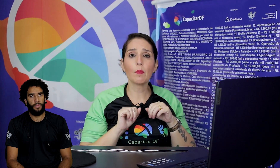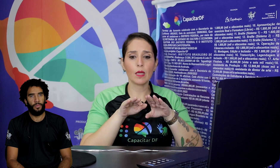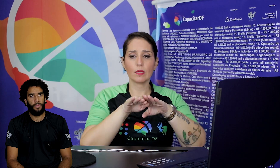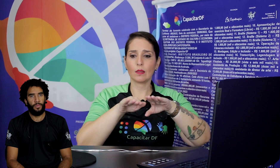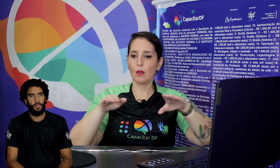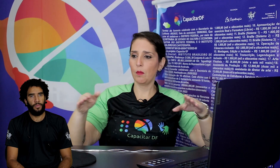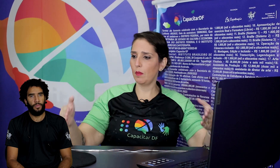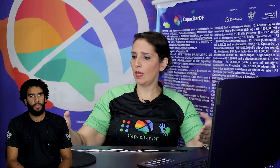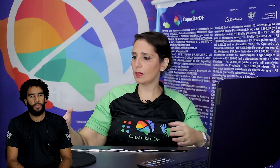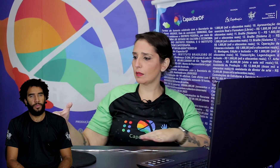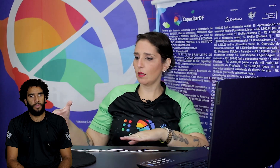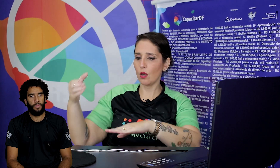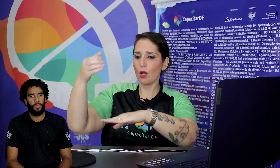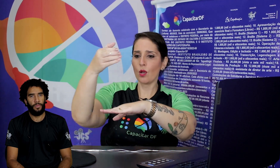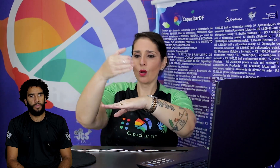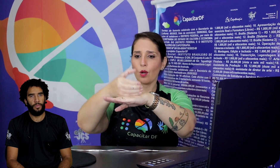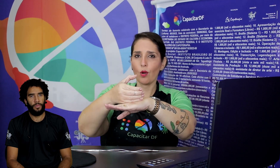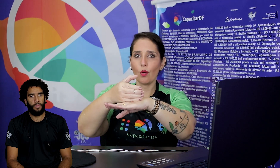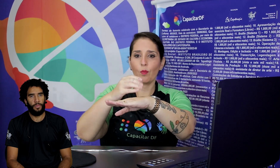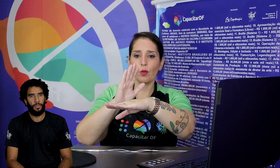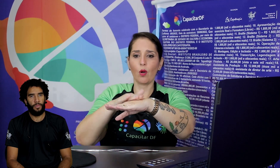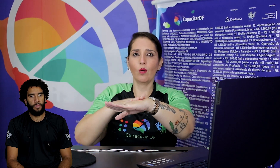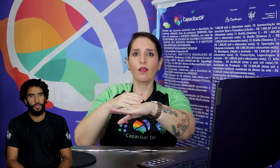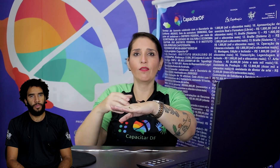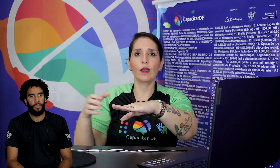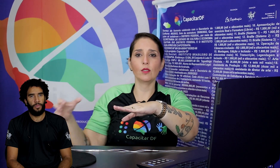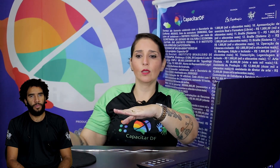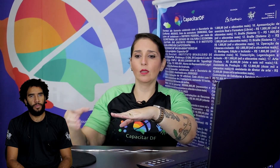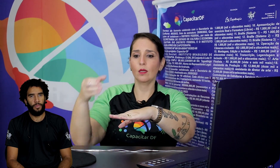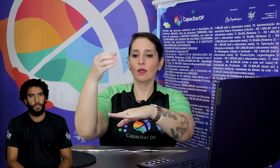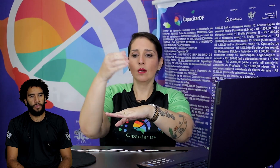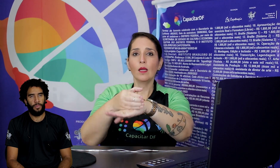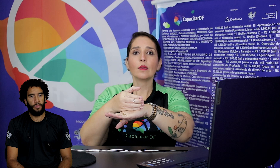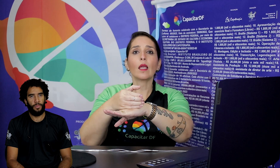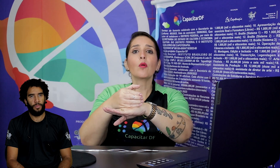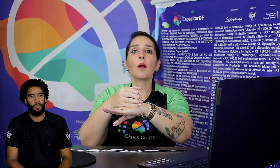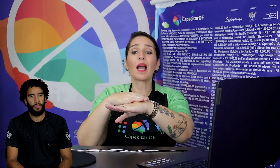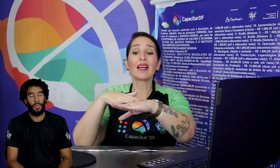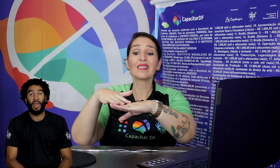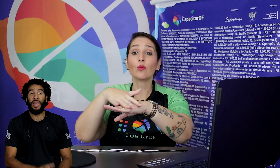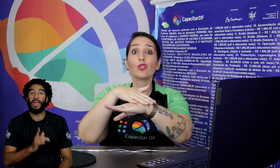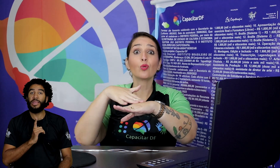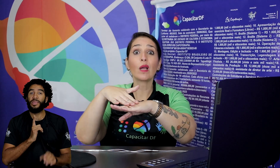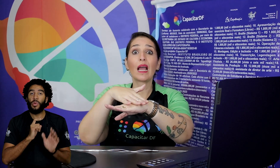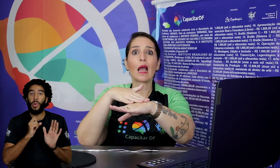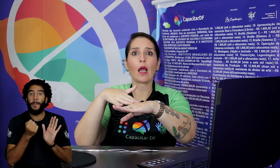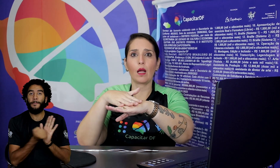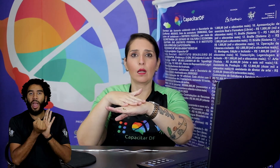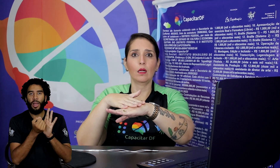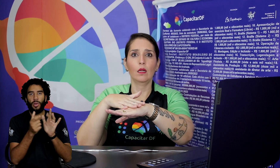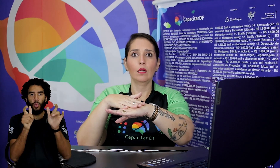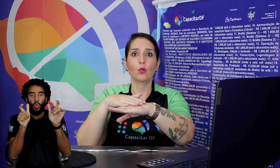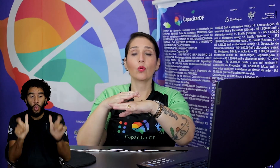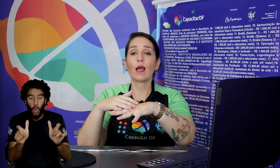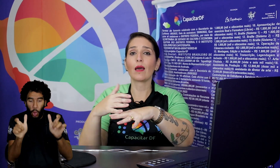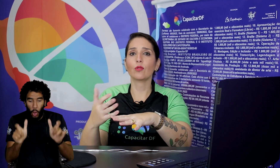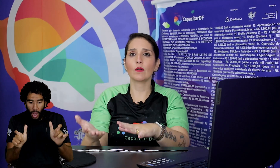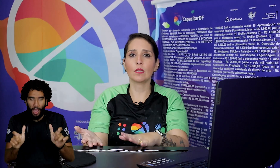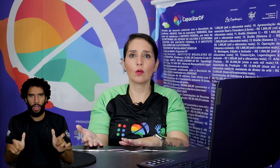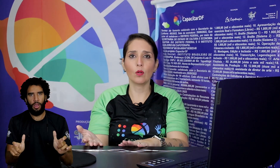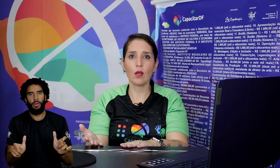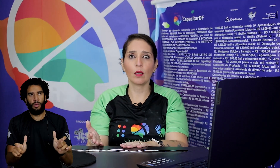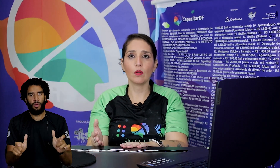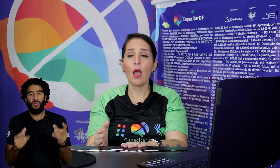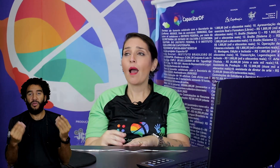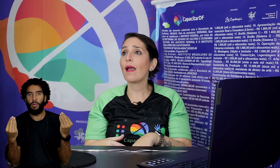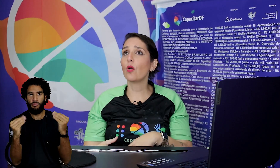copo na mesa. Mesa, copo. Ó o referente aqui. Tem uma marcação de lugar. O lugar onde vai